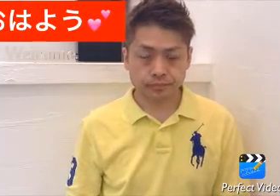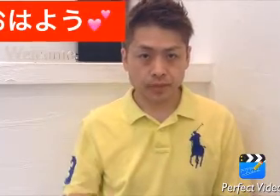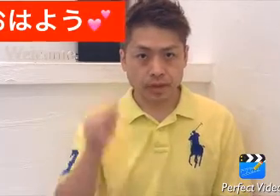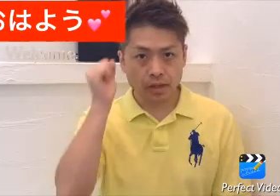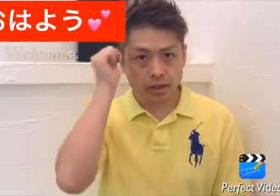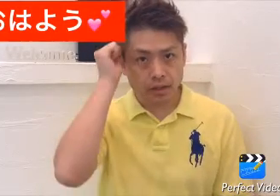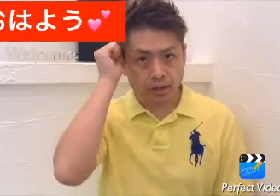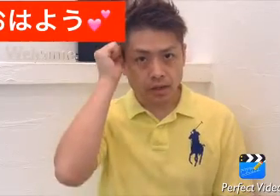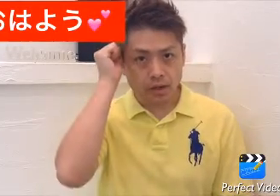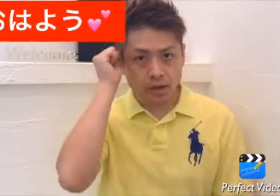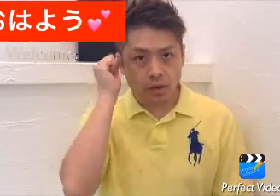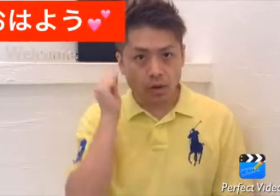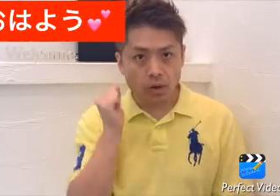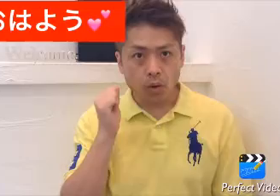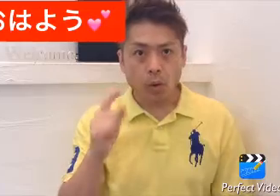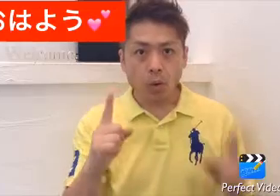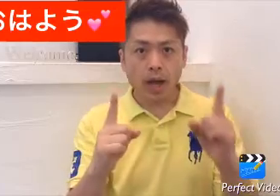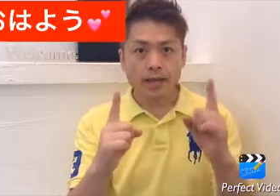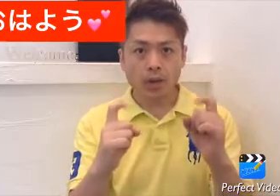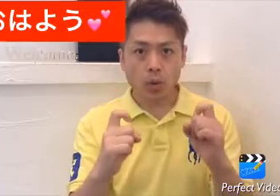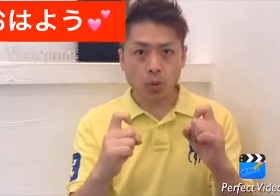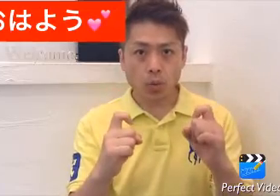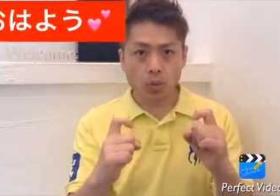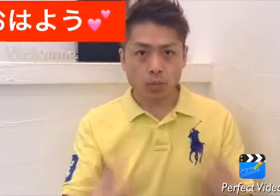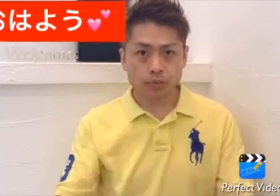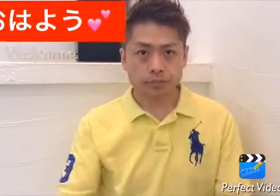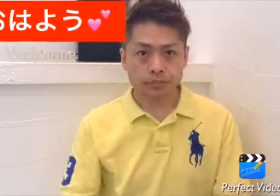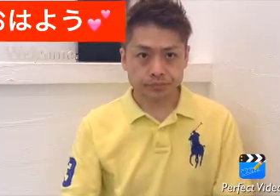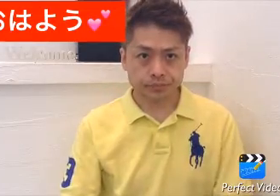これは枕から離れるイメージです。